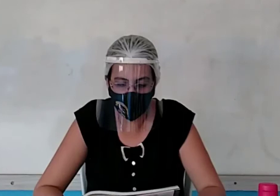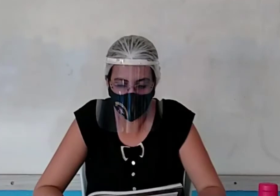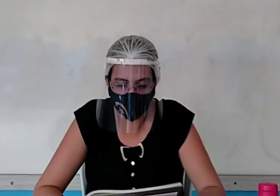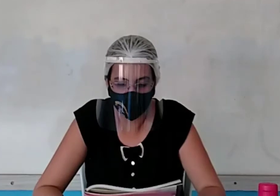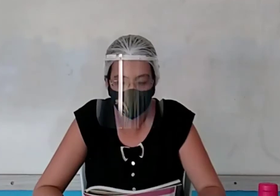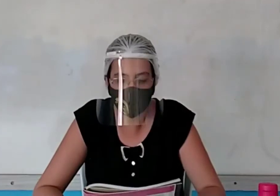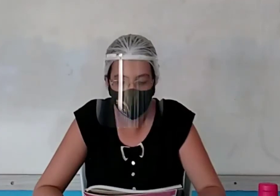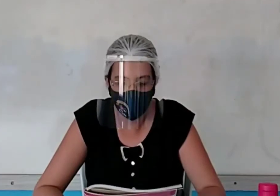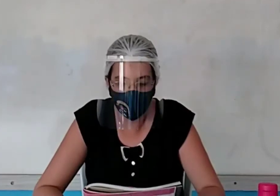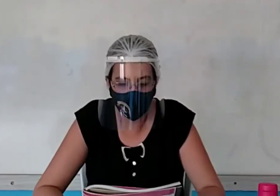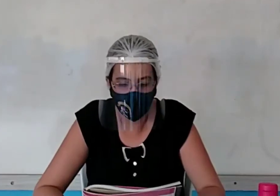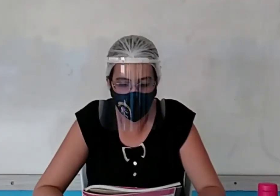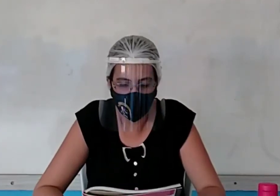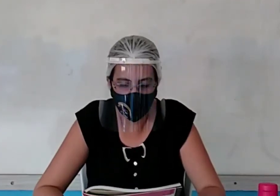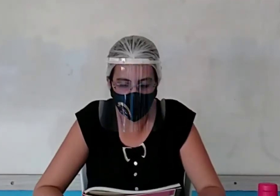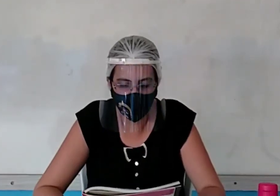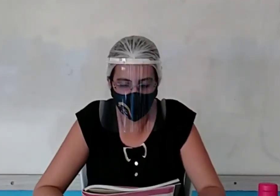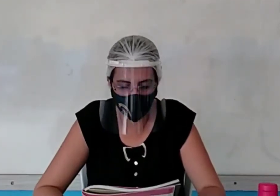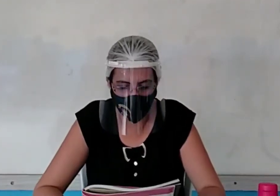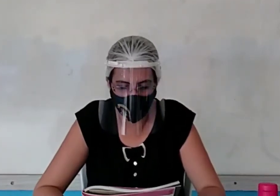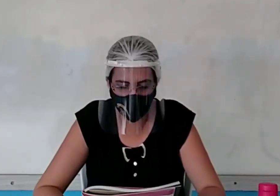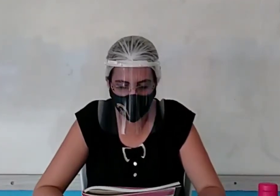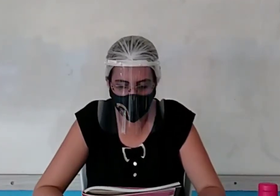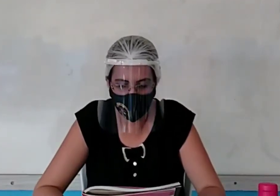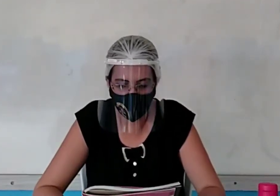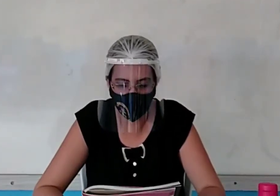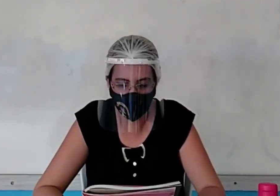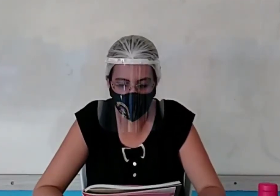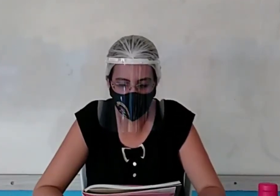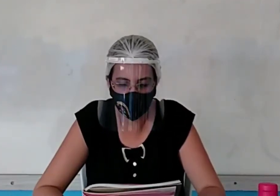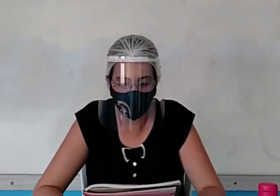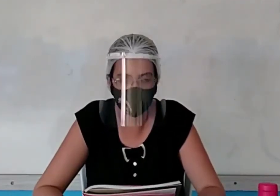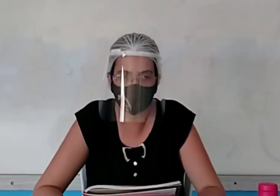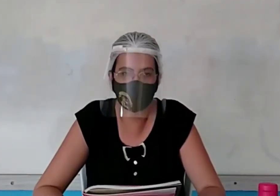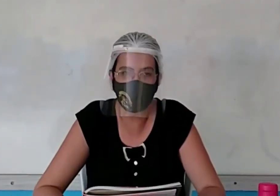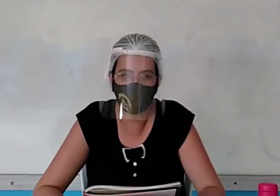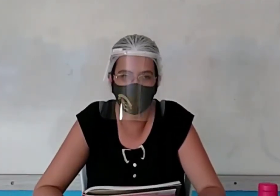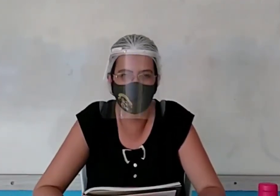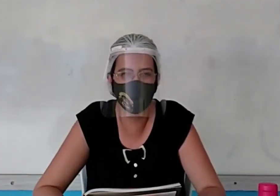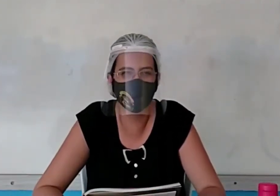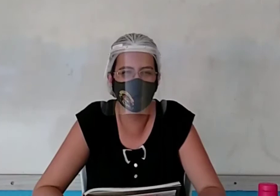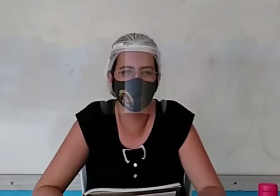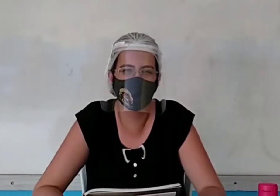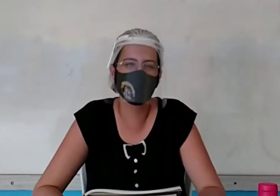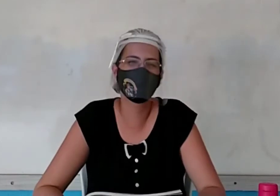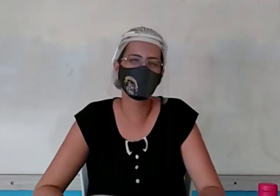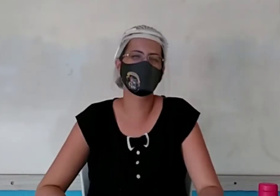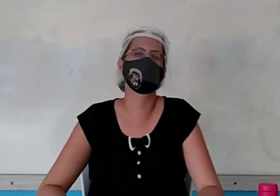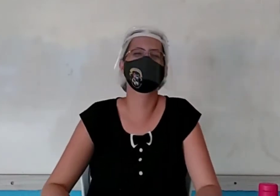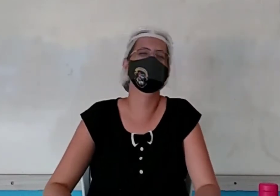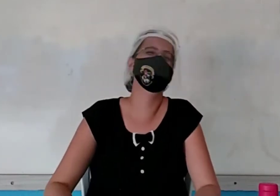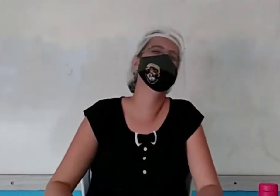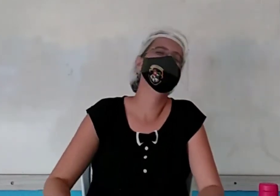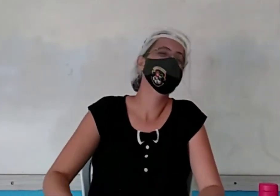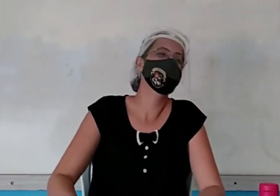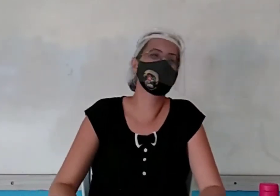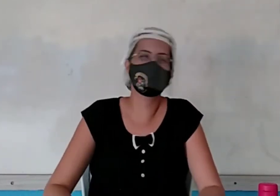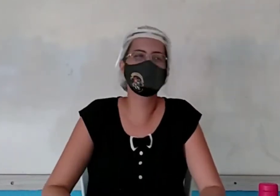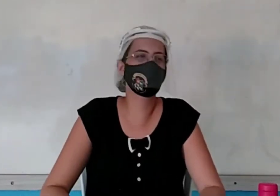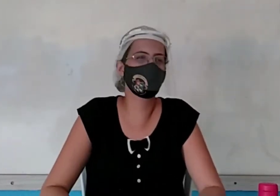Próximo. Não coloque a cabeça ou os braços para fora da janela do carro do homem. Isso aqui é muito